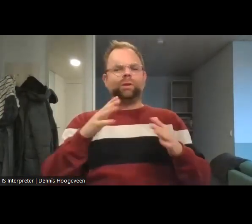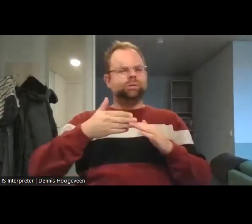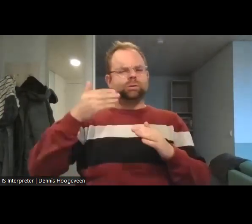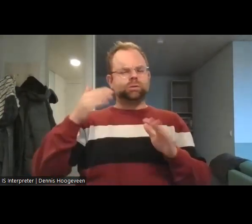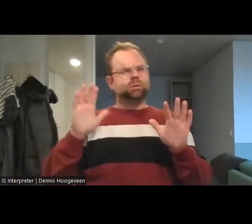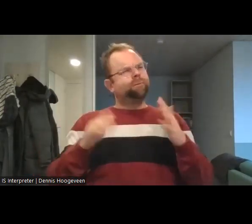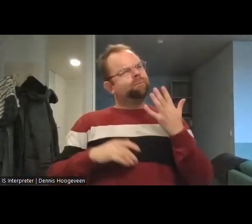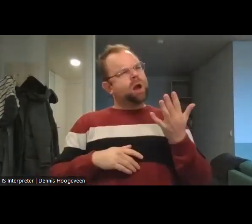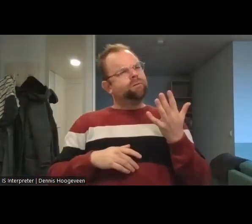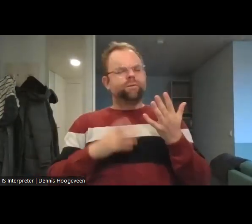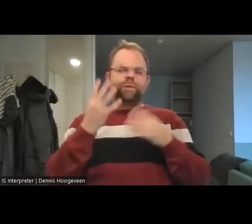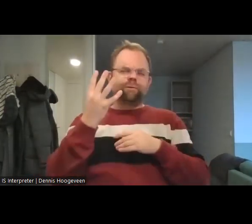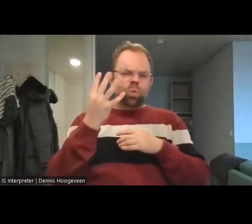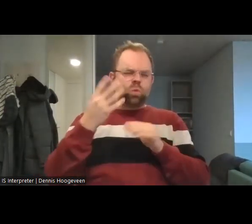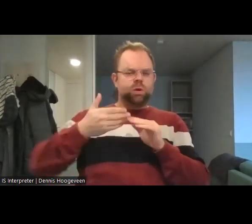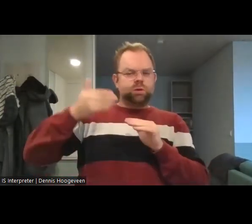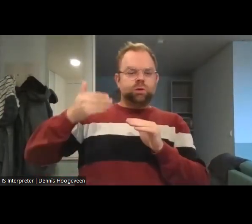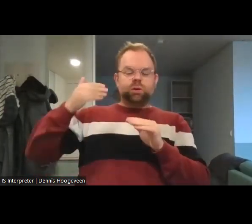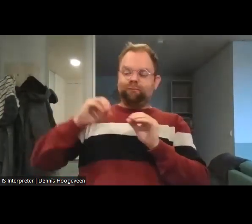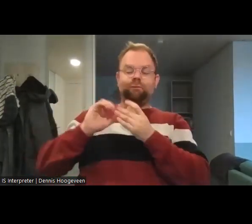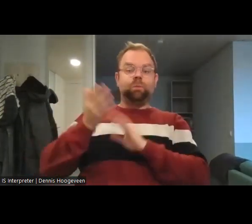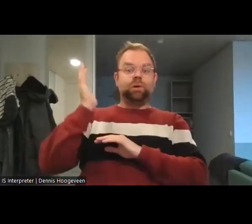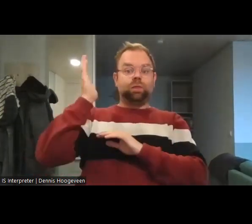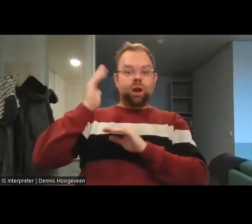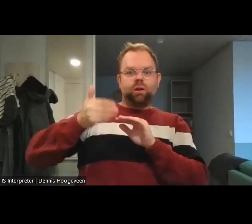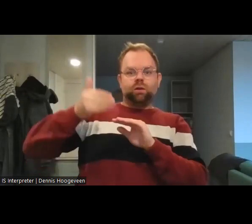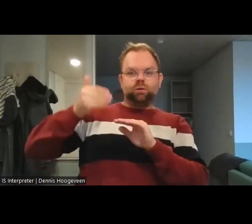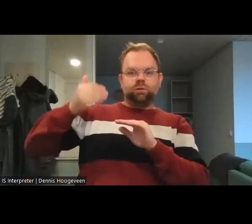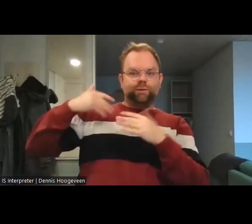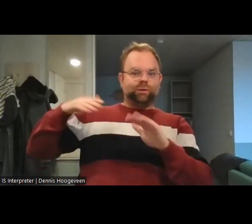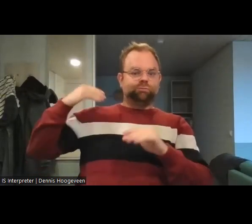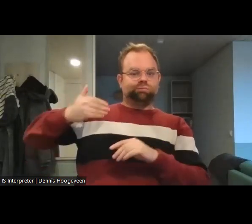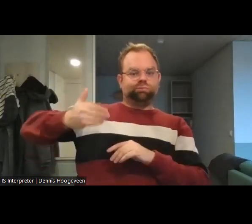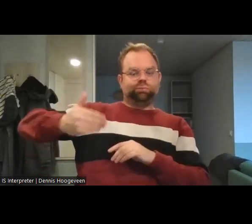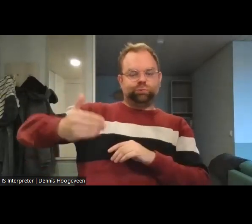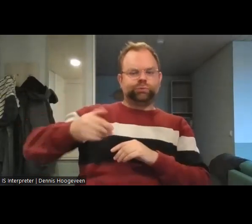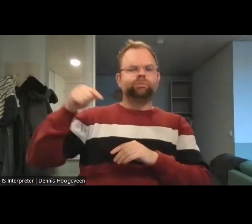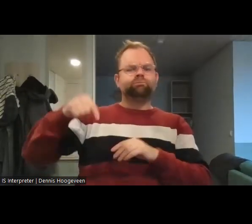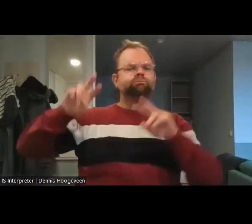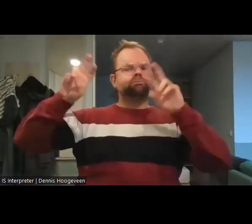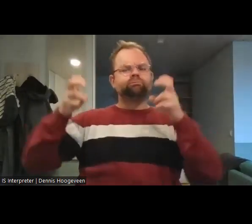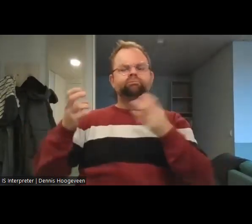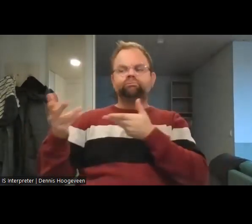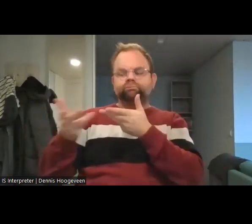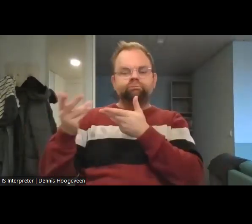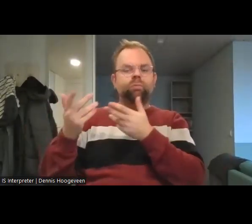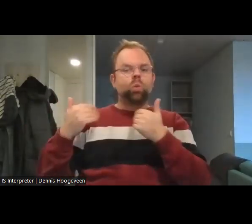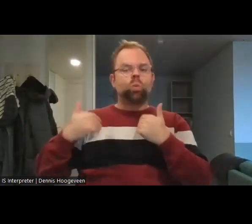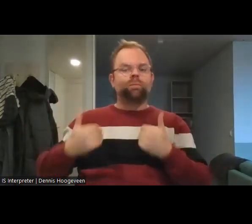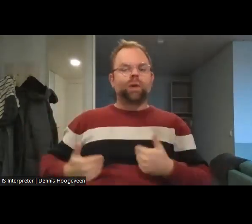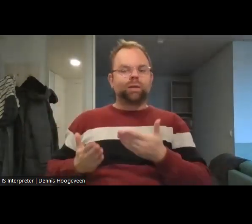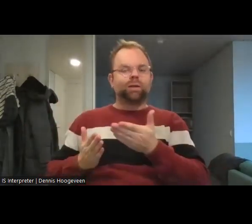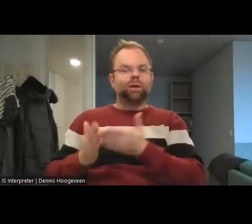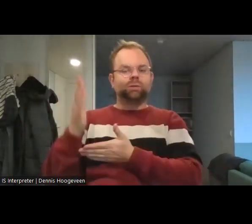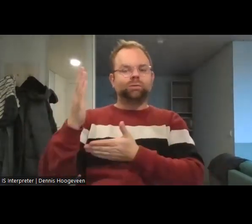webinaires, si je ne me trompe pas, pour l'engagement avec les mécanismes de droits humains. Alors, les